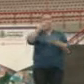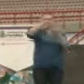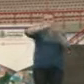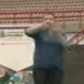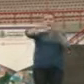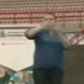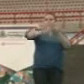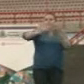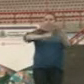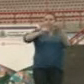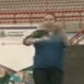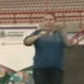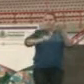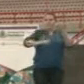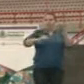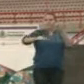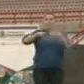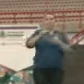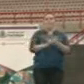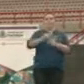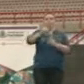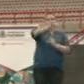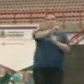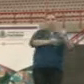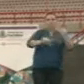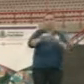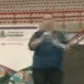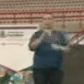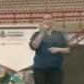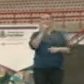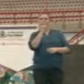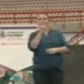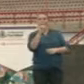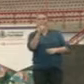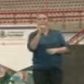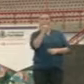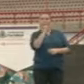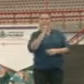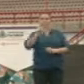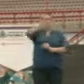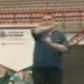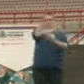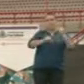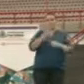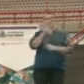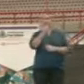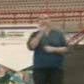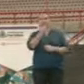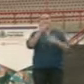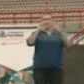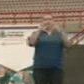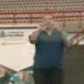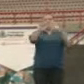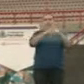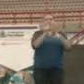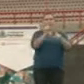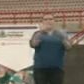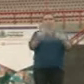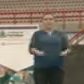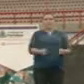era o latim mais. Aí depois começou o pessoal a escrever em inglês. A igreja não deixava escrever em inglês, dizia que o inglês era uma língua